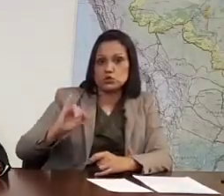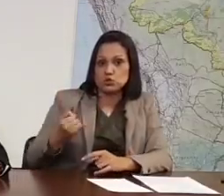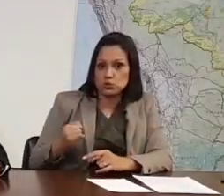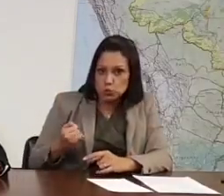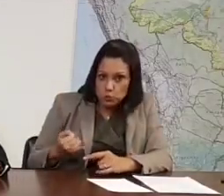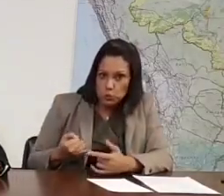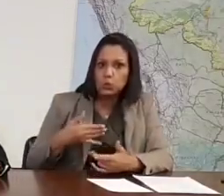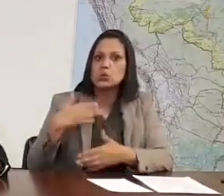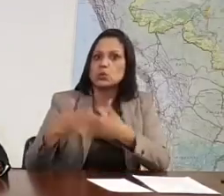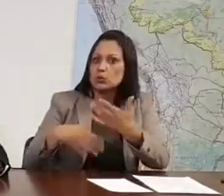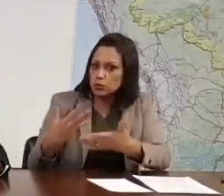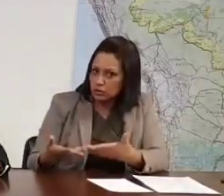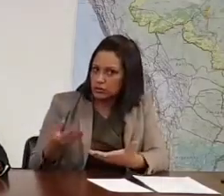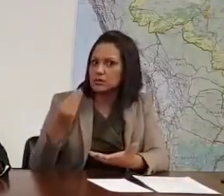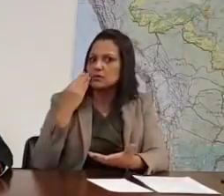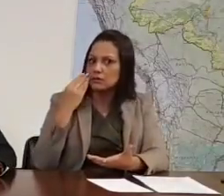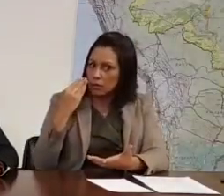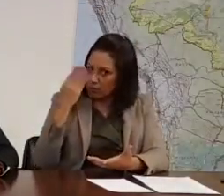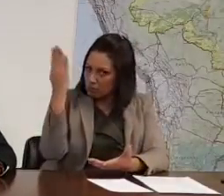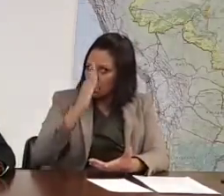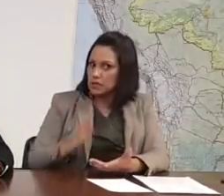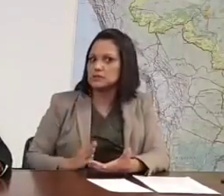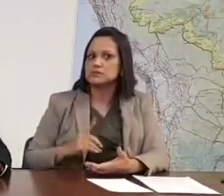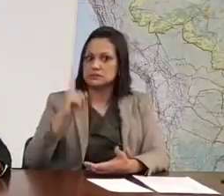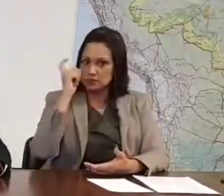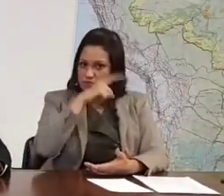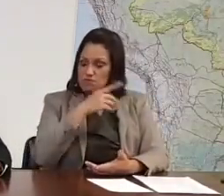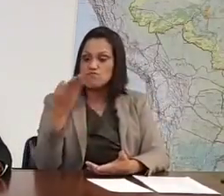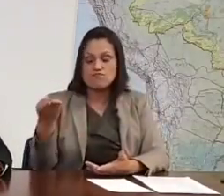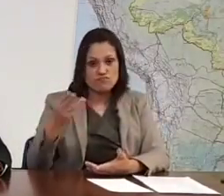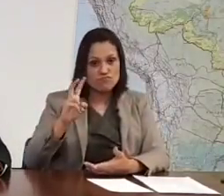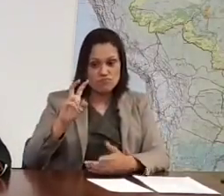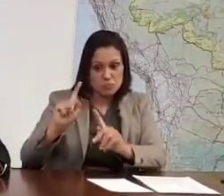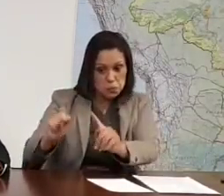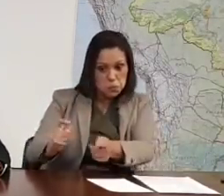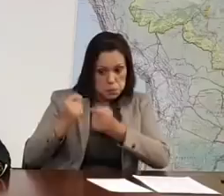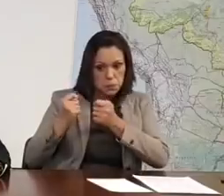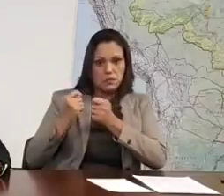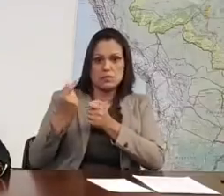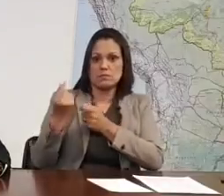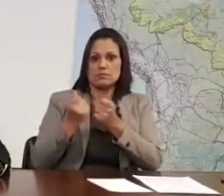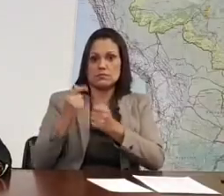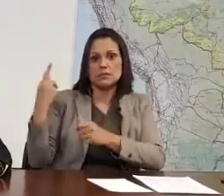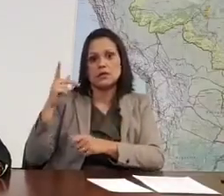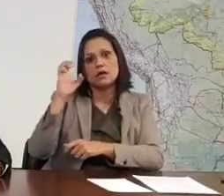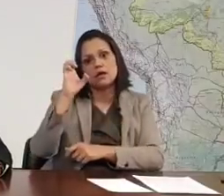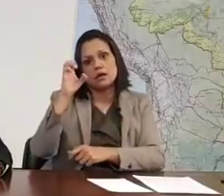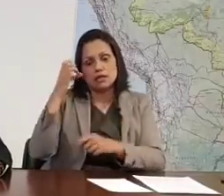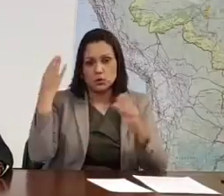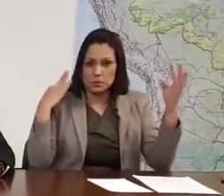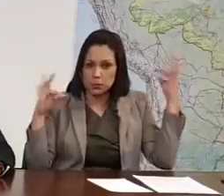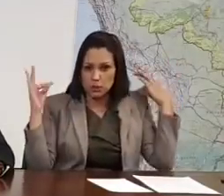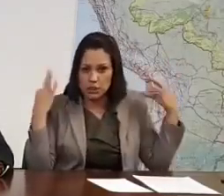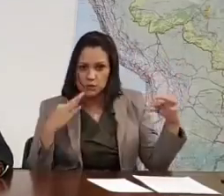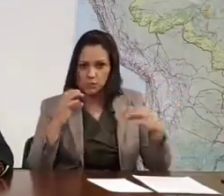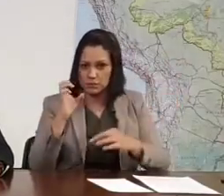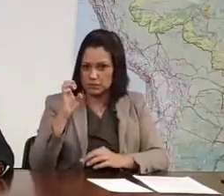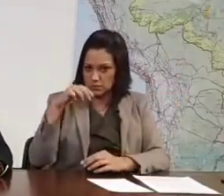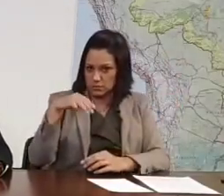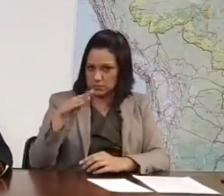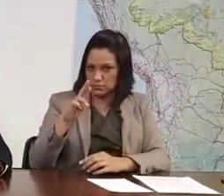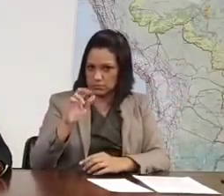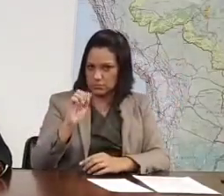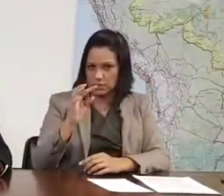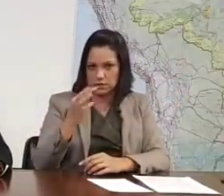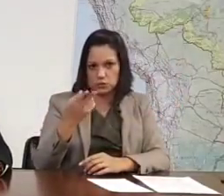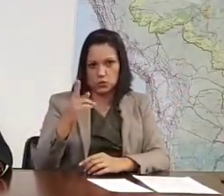minutos. Tá ok? Olha a situação que está o Brasil. Tá certo? E para ver se a gente não deixa a Embratur parar. Afinal de contas, né? Tu